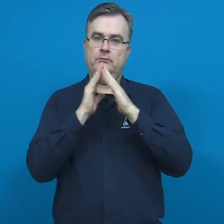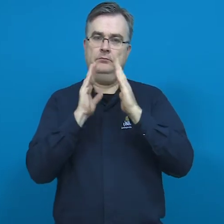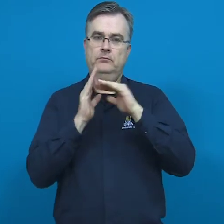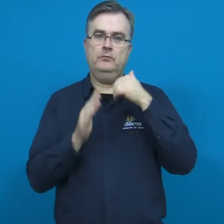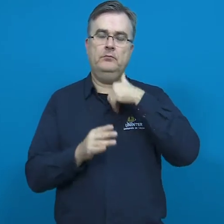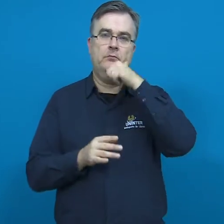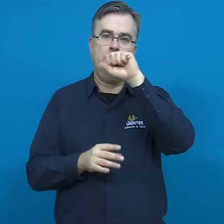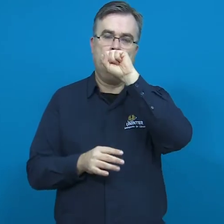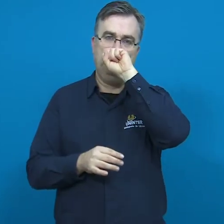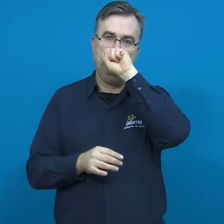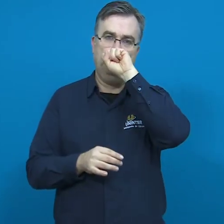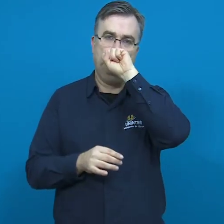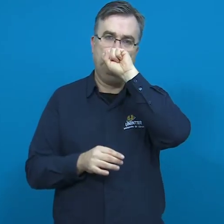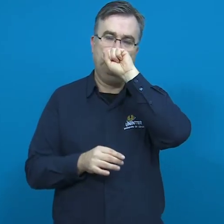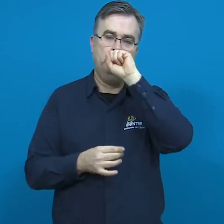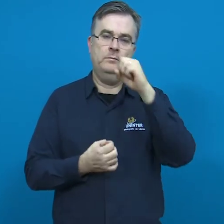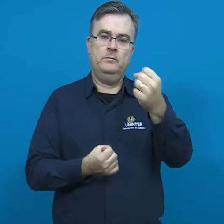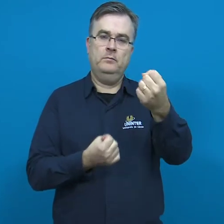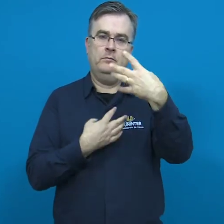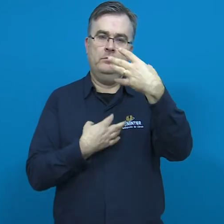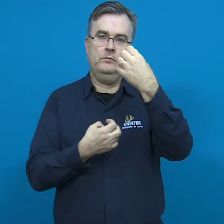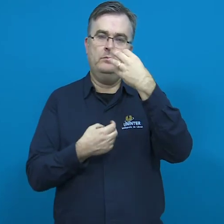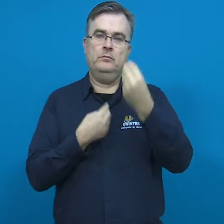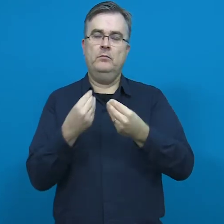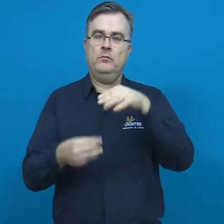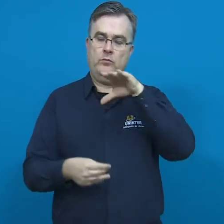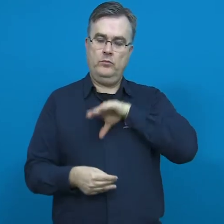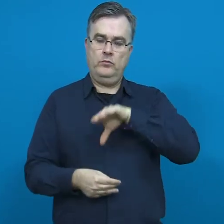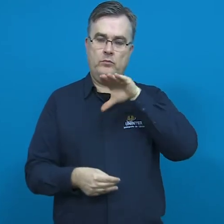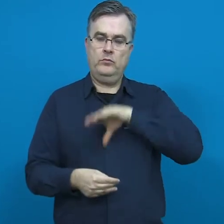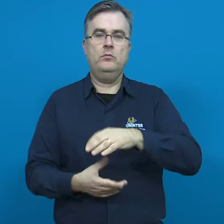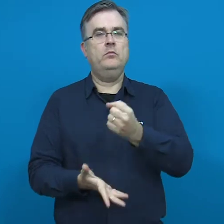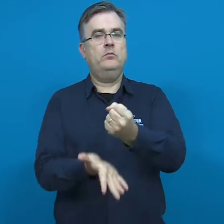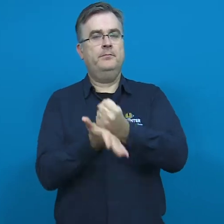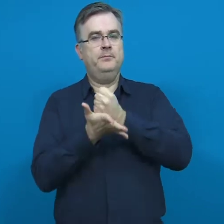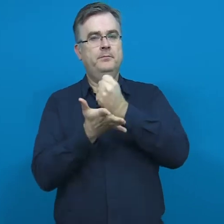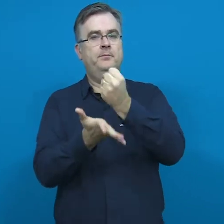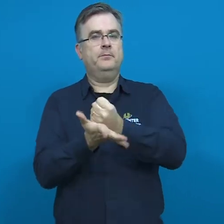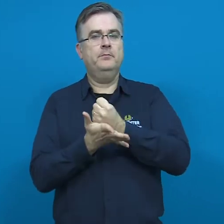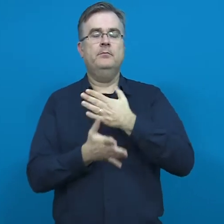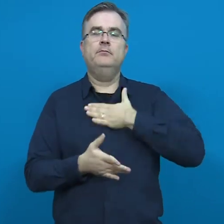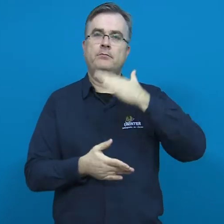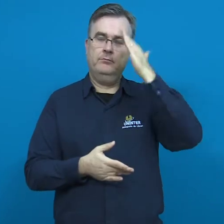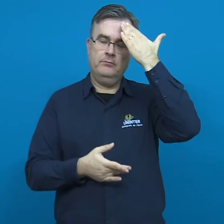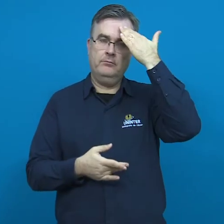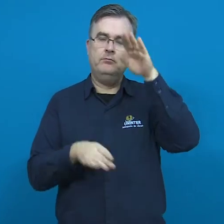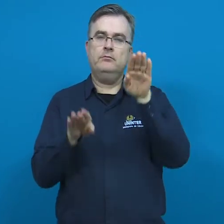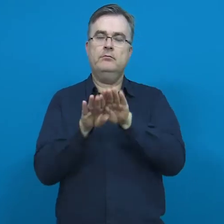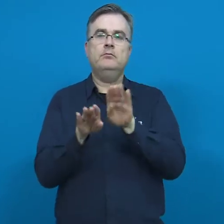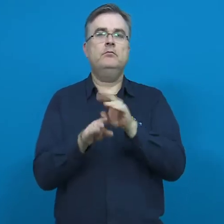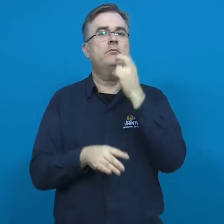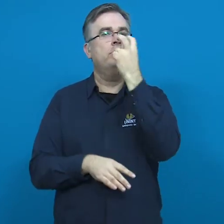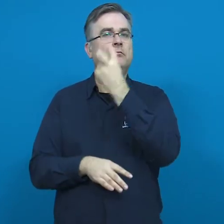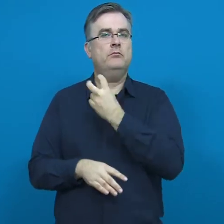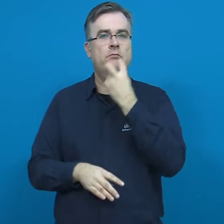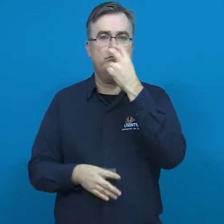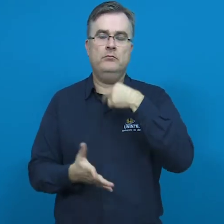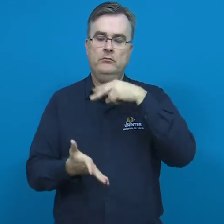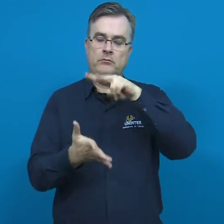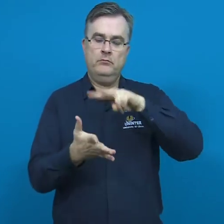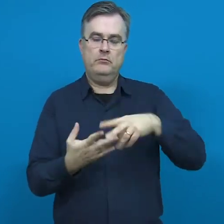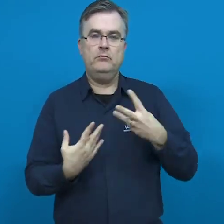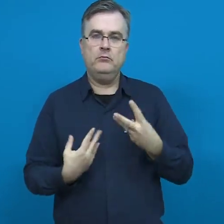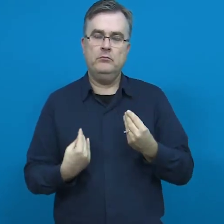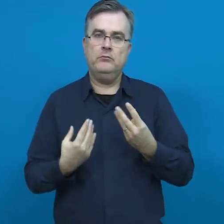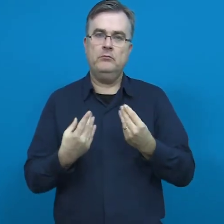em casa a minha mãe me ensinava o português, me ajudava. Eu entendia também a oralização,